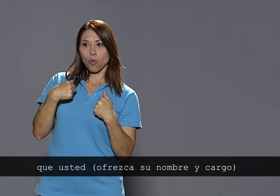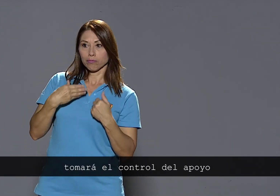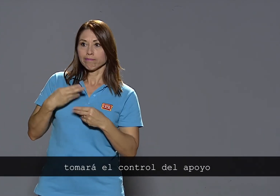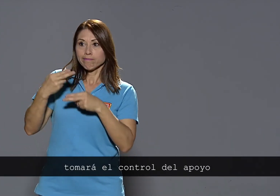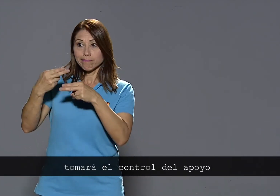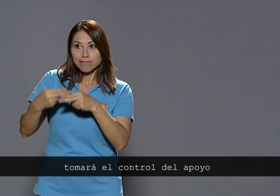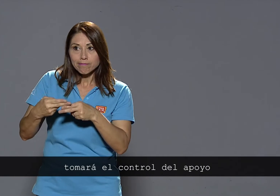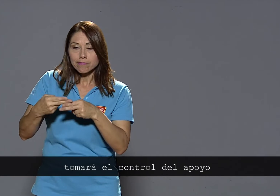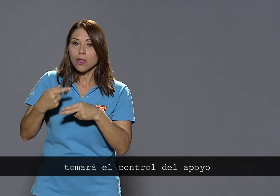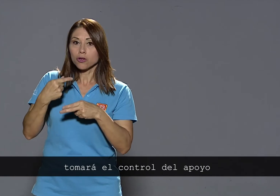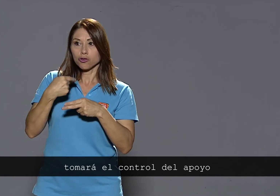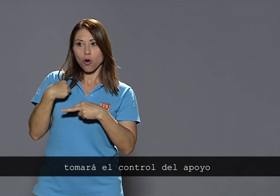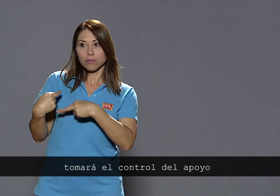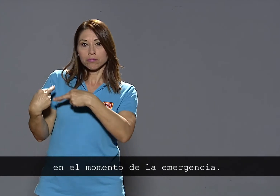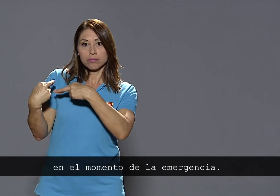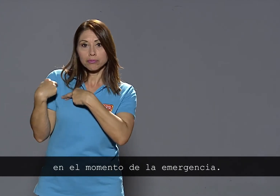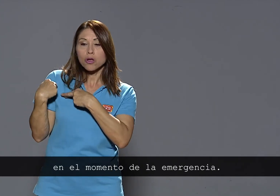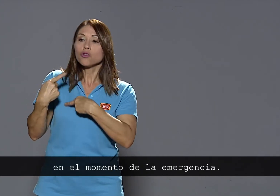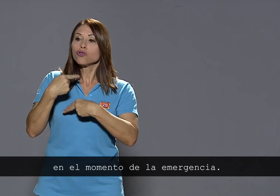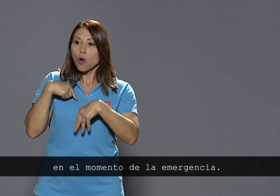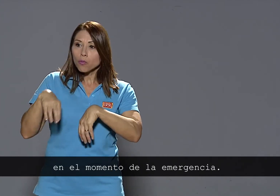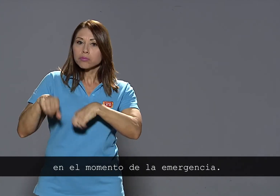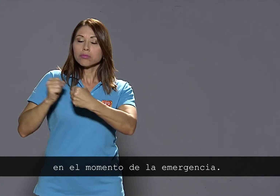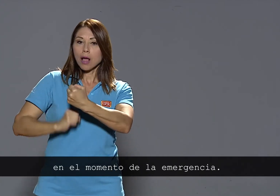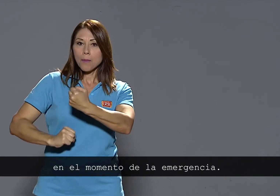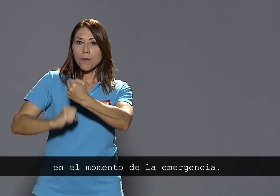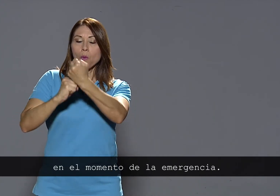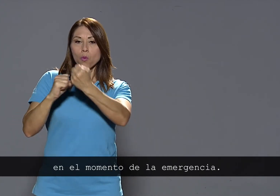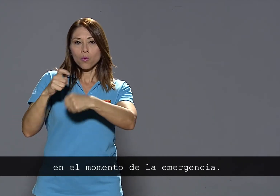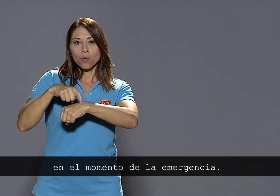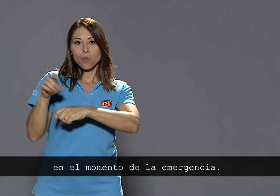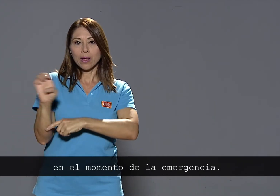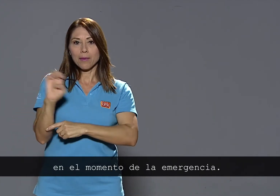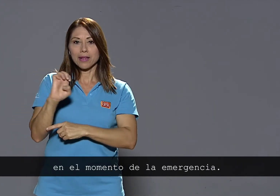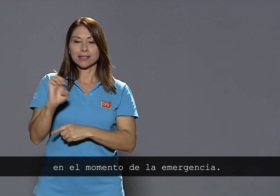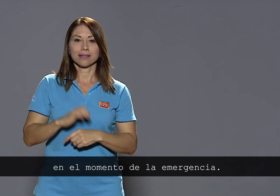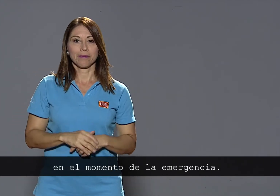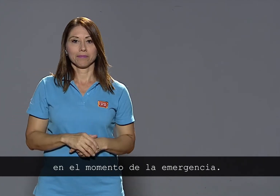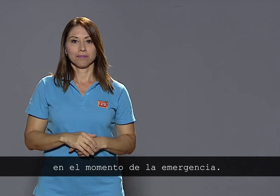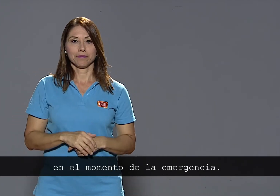cargo tomará el control del apoyo en el momento de la emergencia.